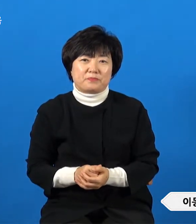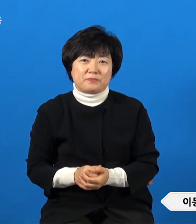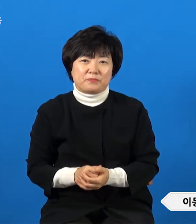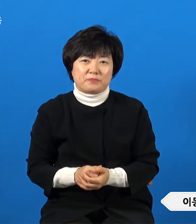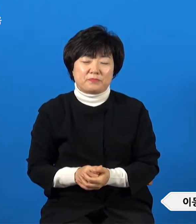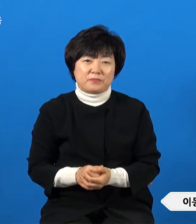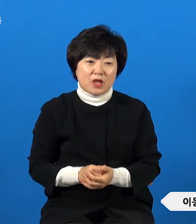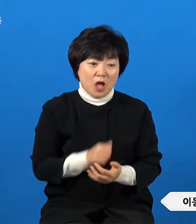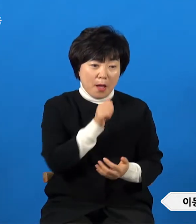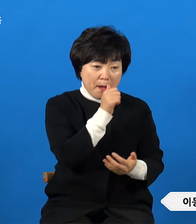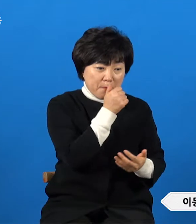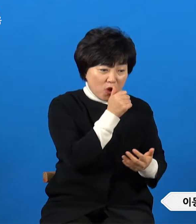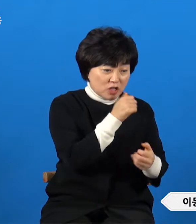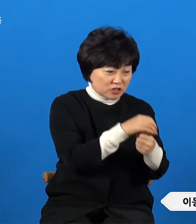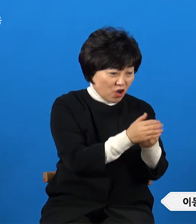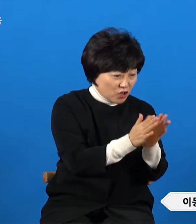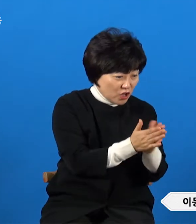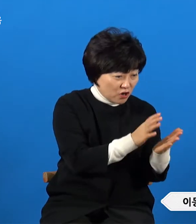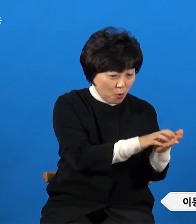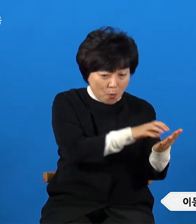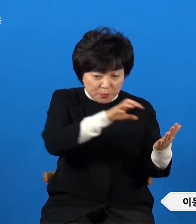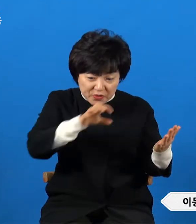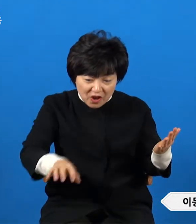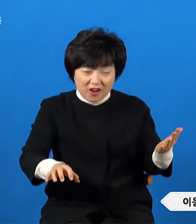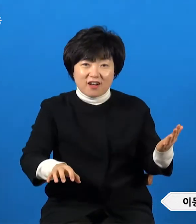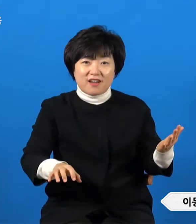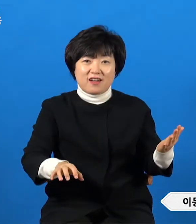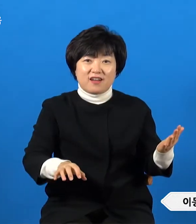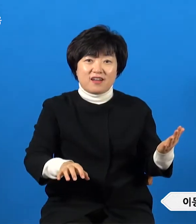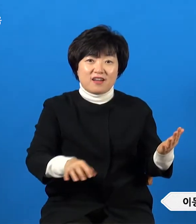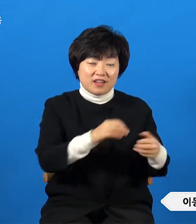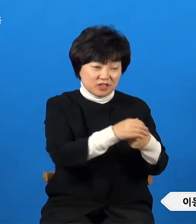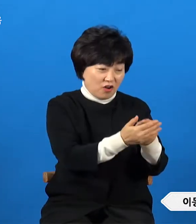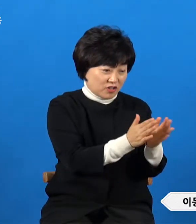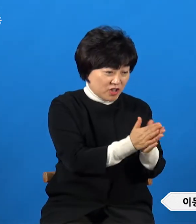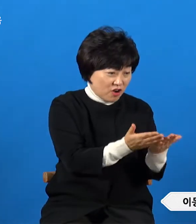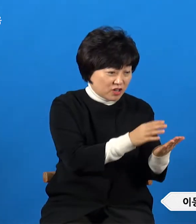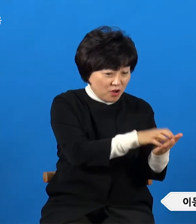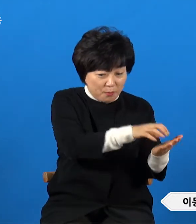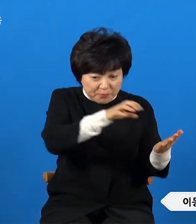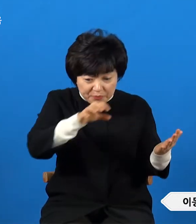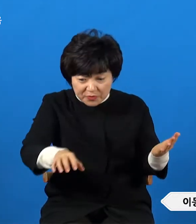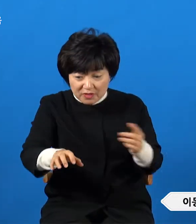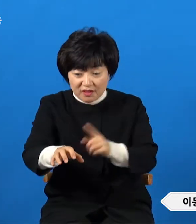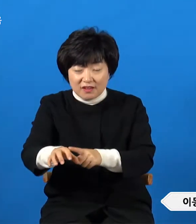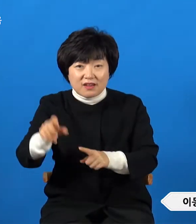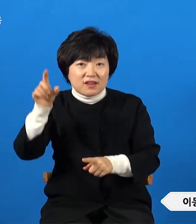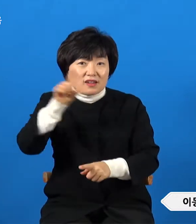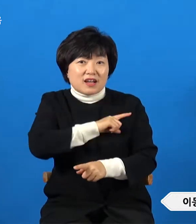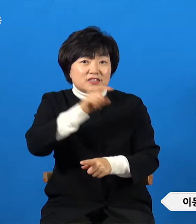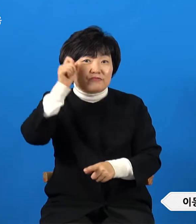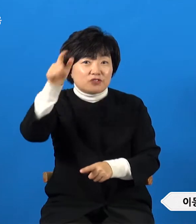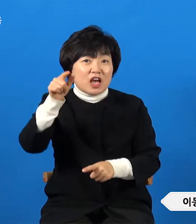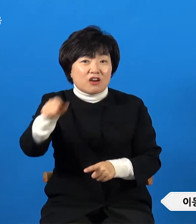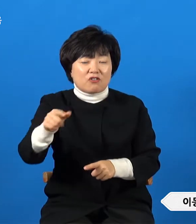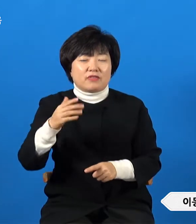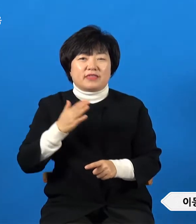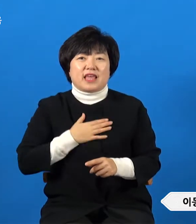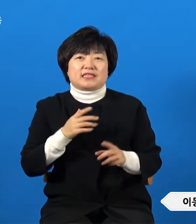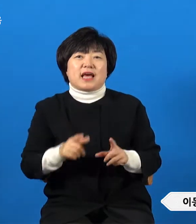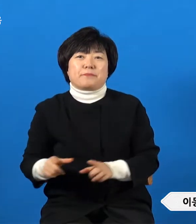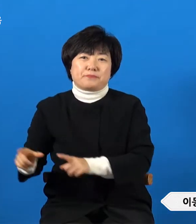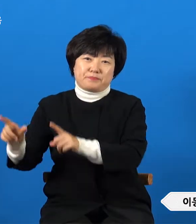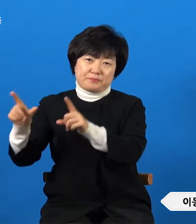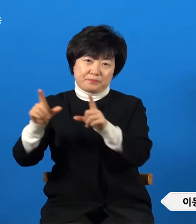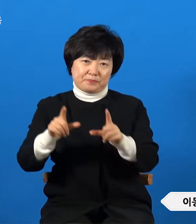번역이라는 것은 translation, 옮기는 거잖아요. 가장 위대한 번역, 그것은 성경을 우리의 삶으로